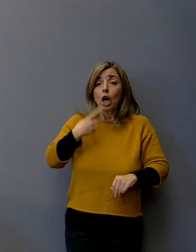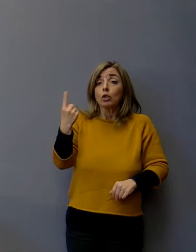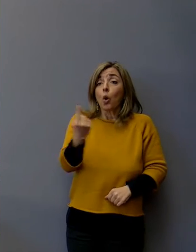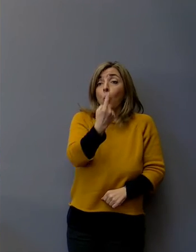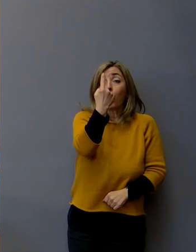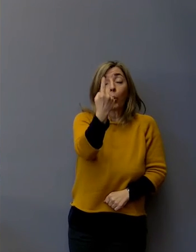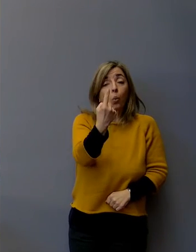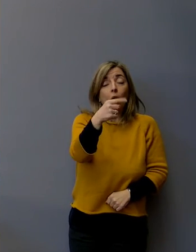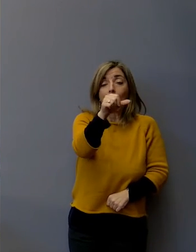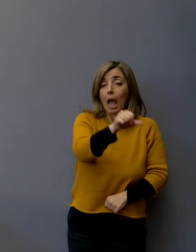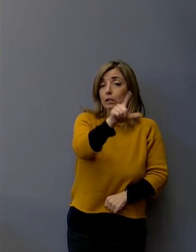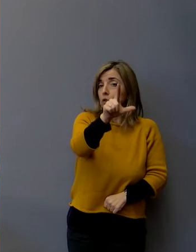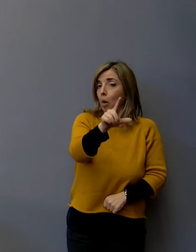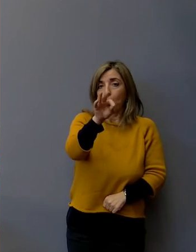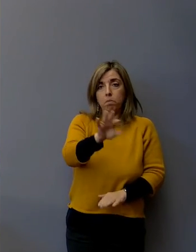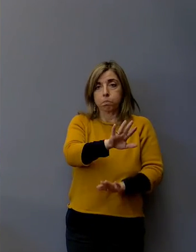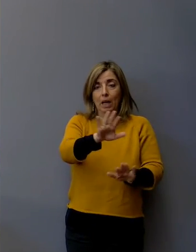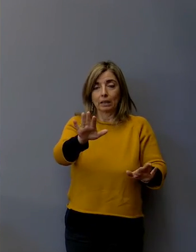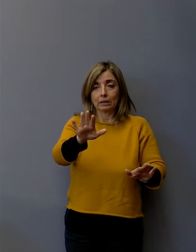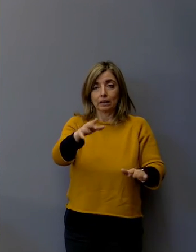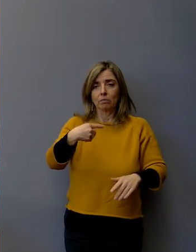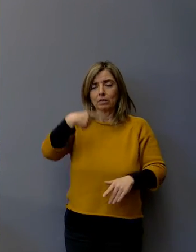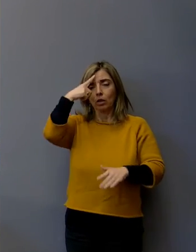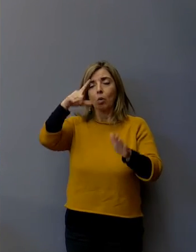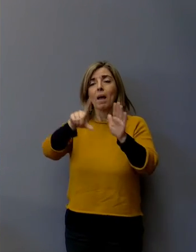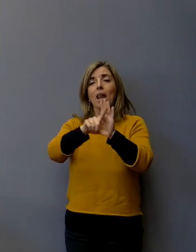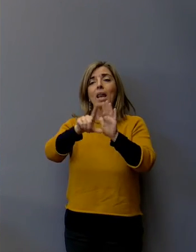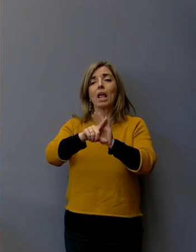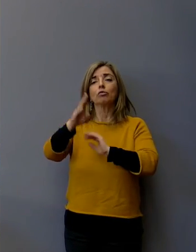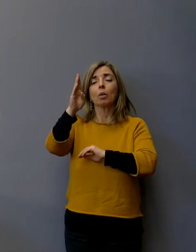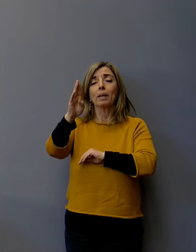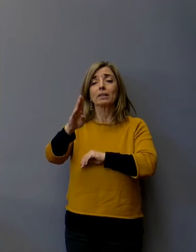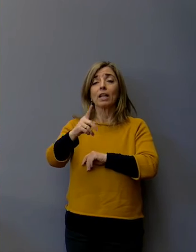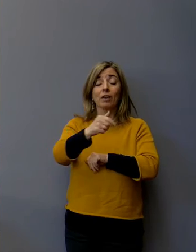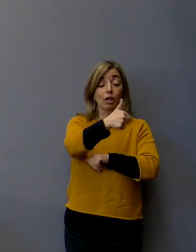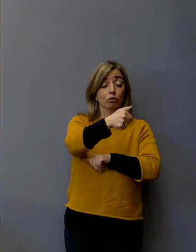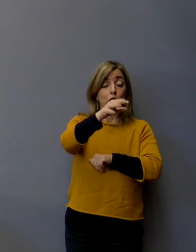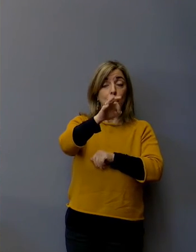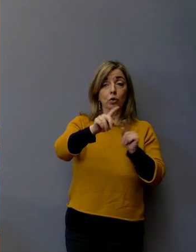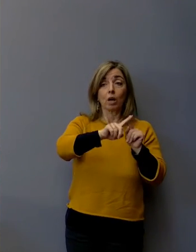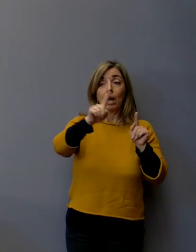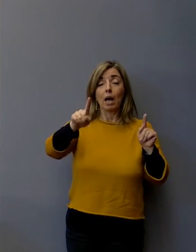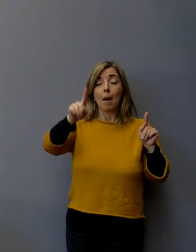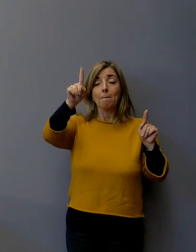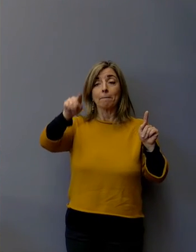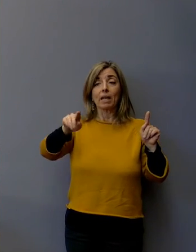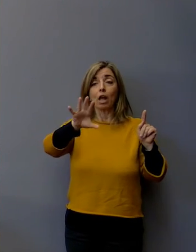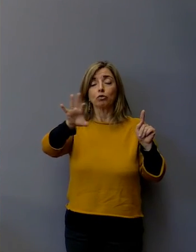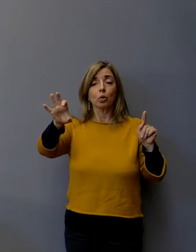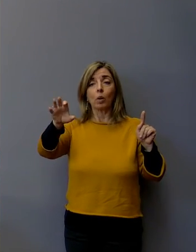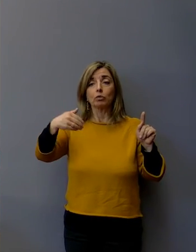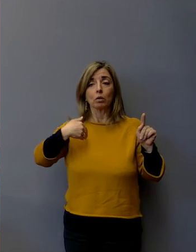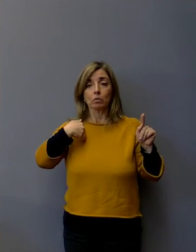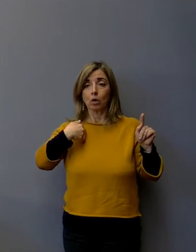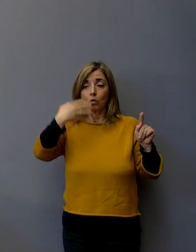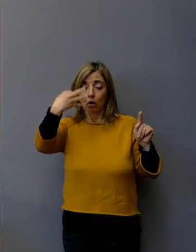altri come sapete la legge bersani quelli che vanno da 150 mila e 500 sono fuori dal nostro controllo non siamo noi che decidiamo di farlo